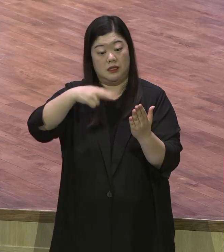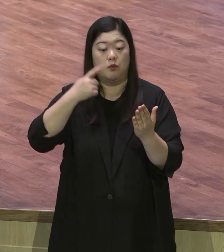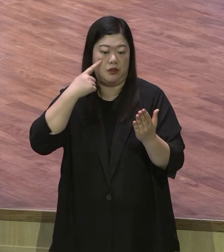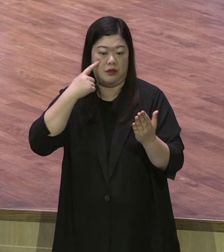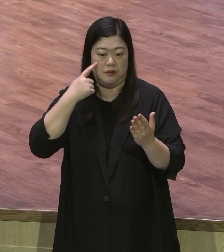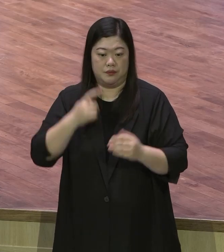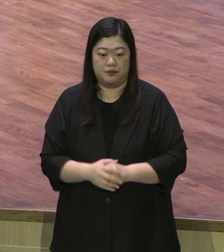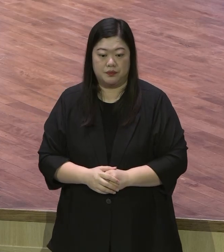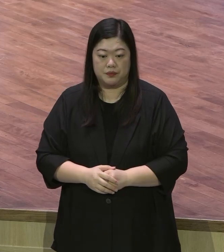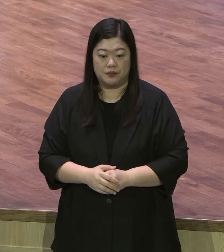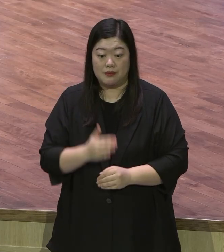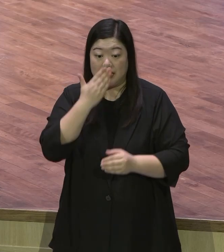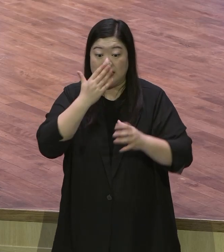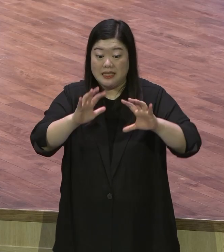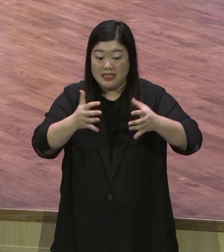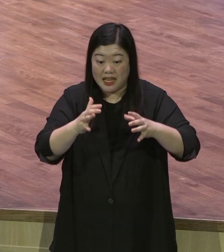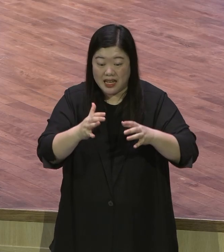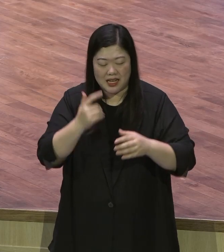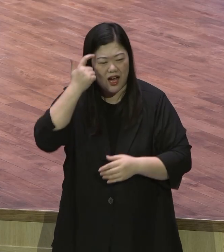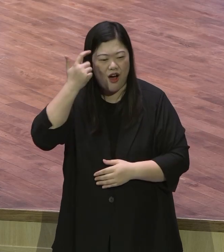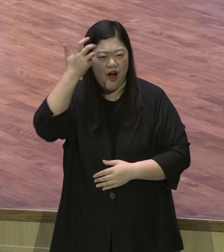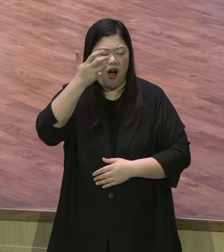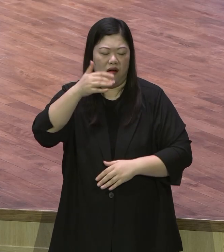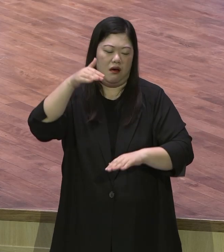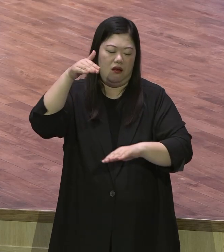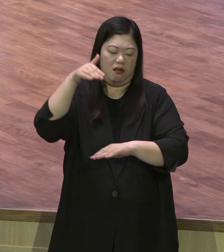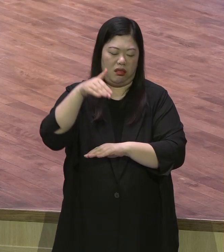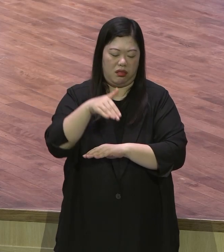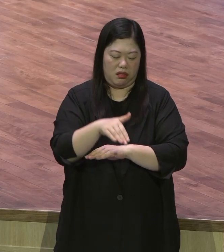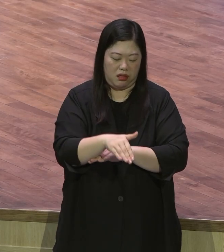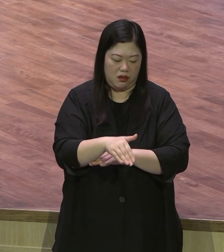계획을 할 때마다 이 신명기 말씀이 플랫폼이